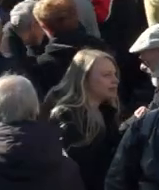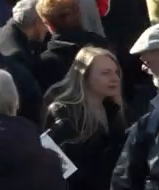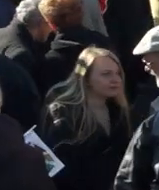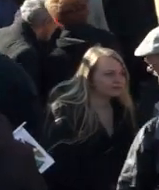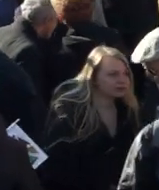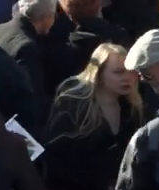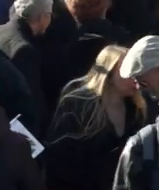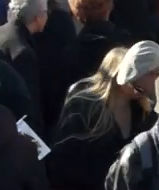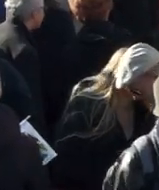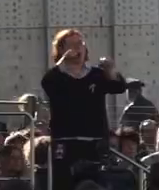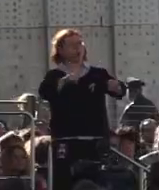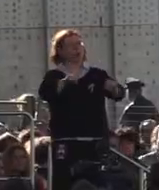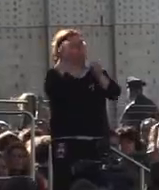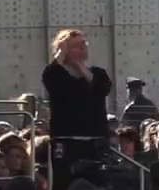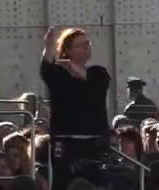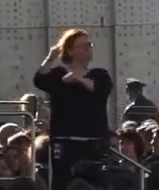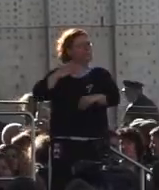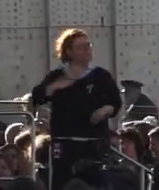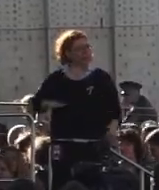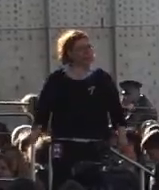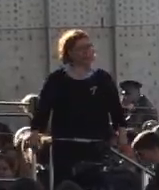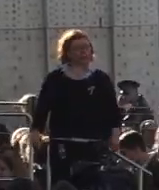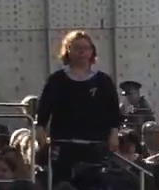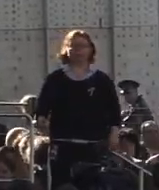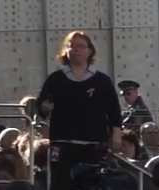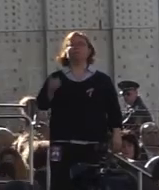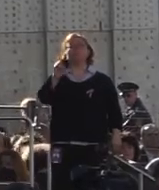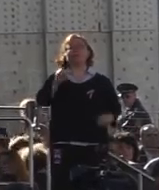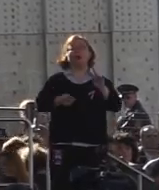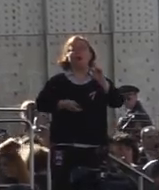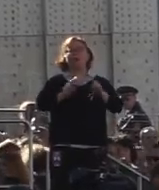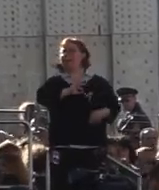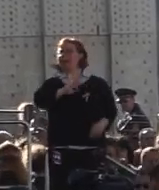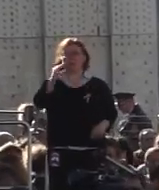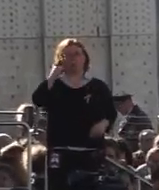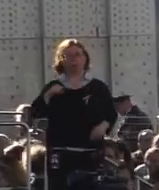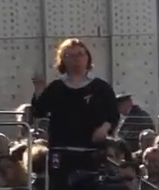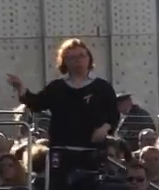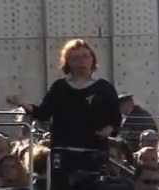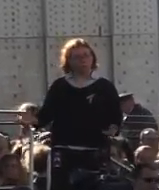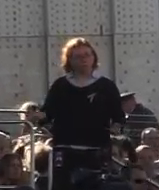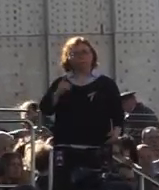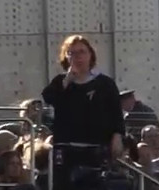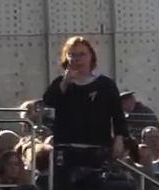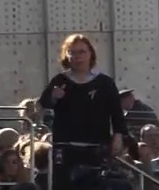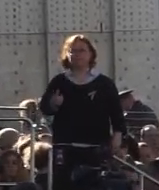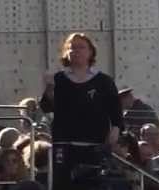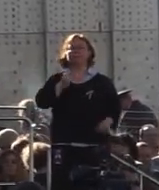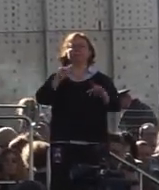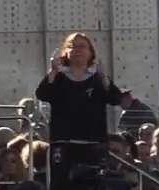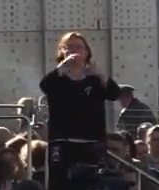Szeretnék üzenni a hatalomnak, és úgy, ahogy azt a legjobban tudom,